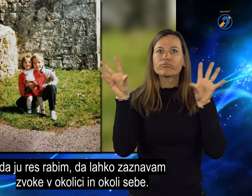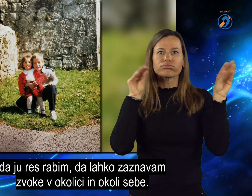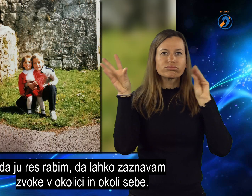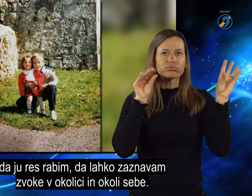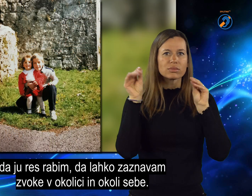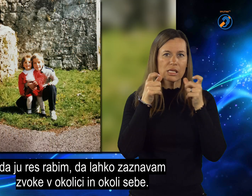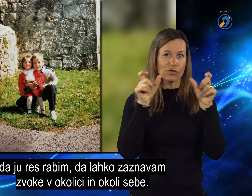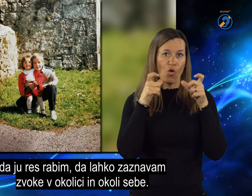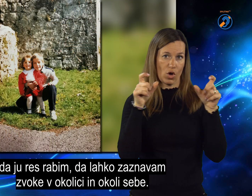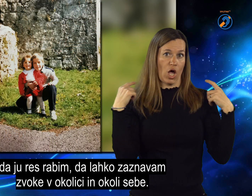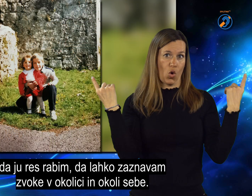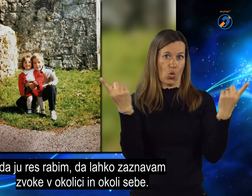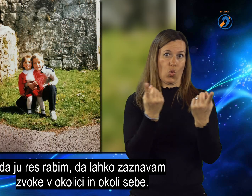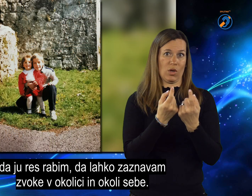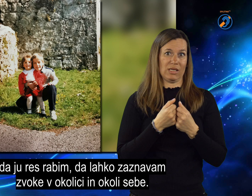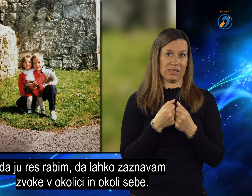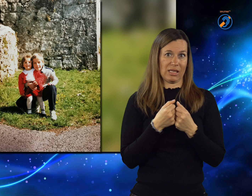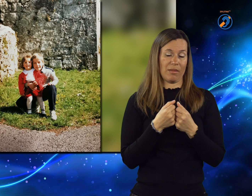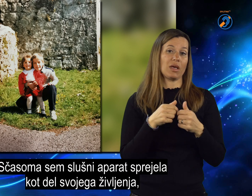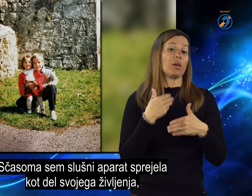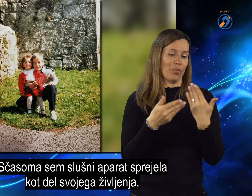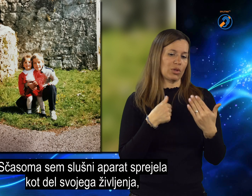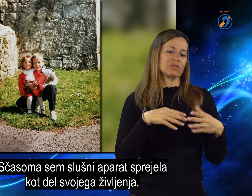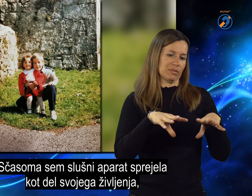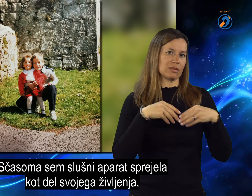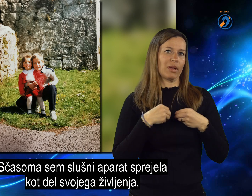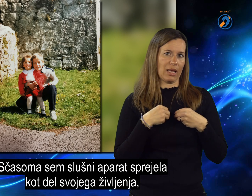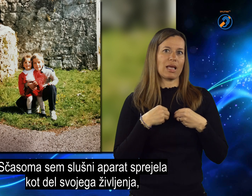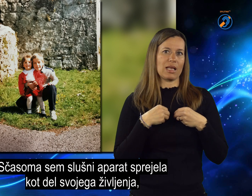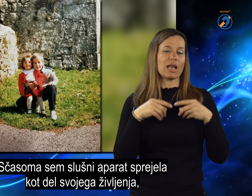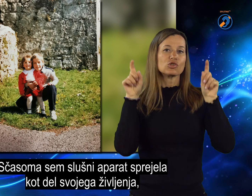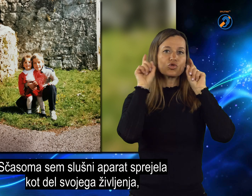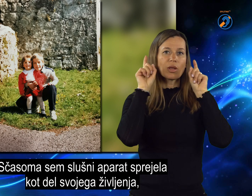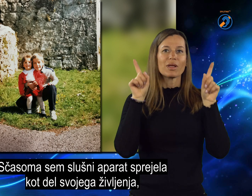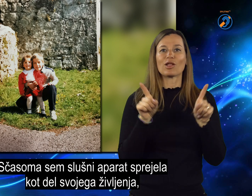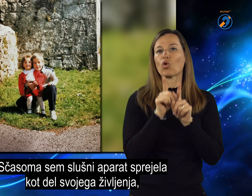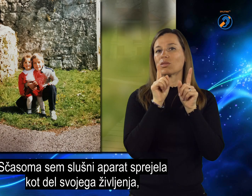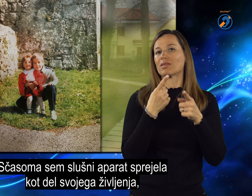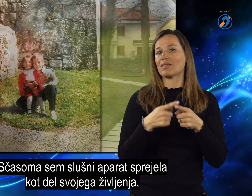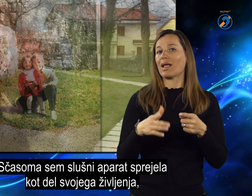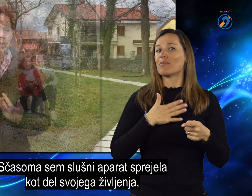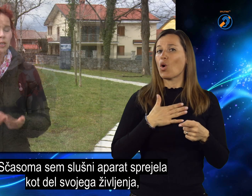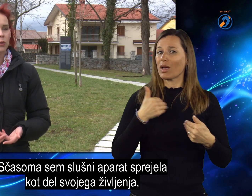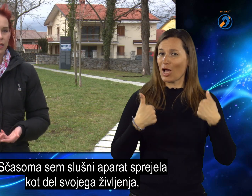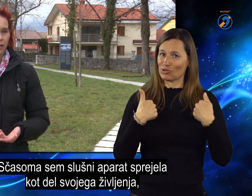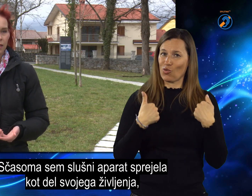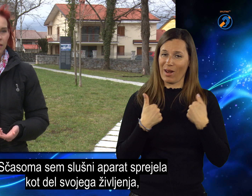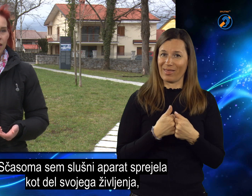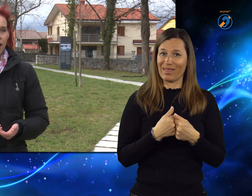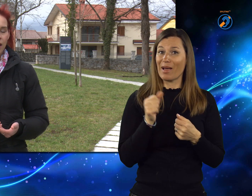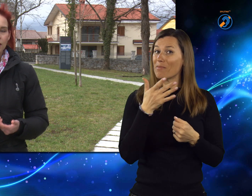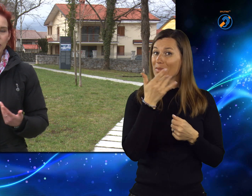zvoke v okolici in okoli sebe. S časom sem to sprejela slušni aparat kot del mojega